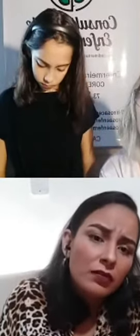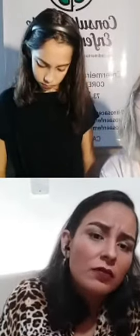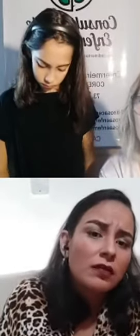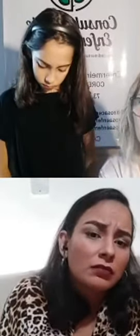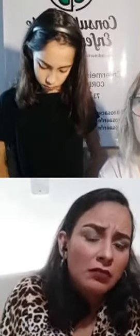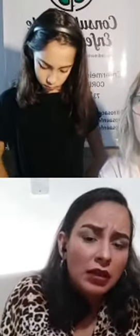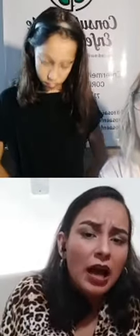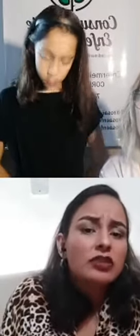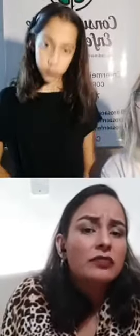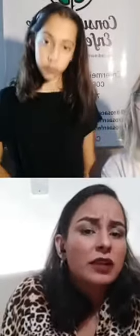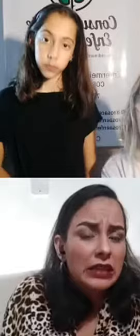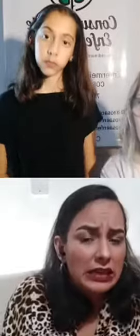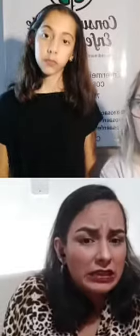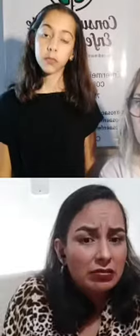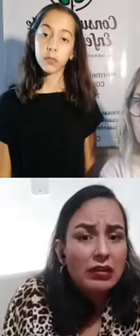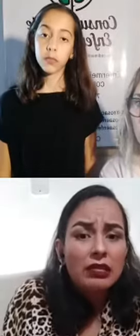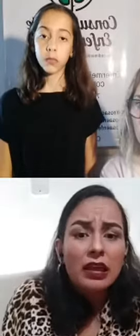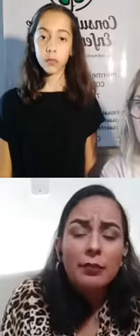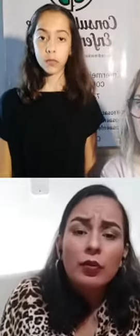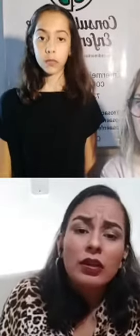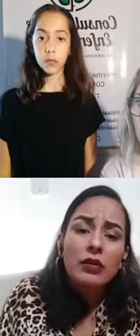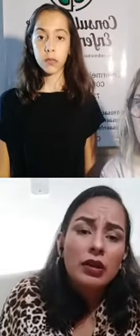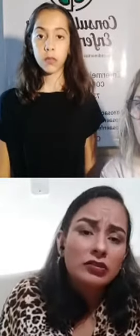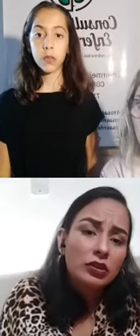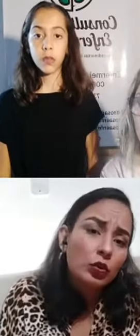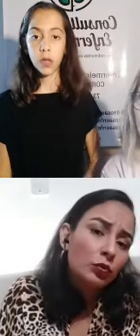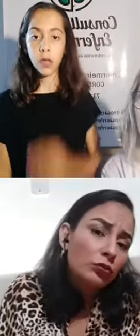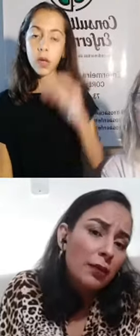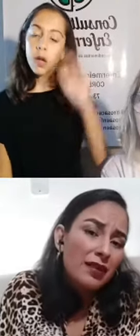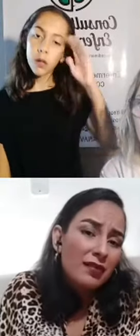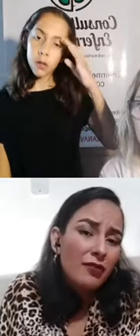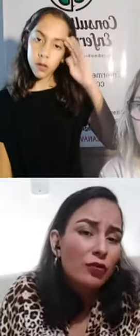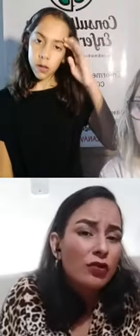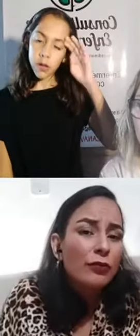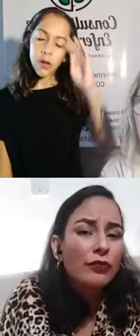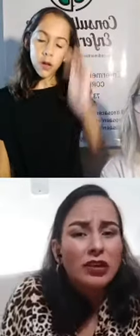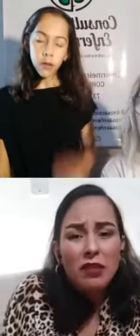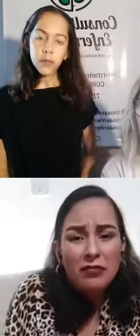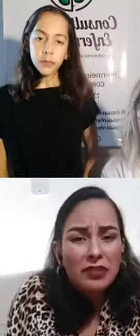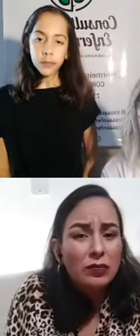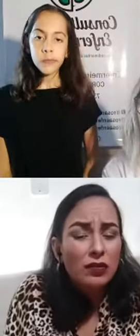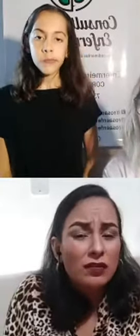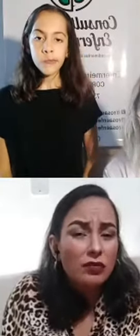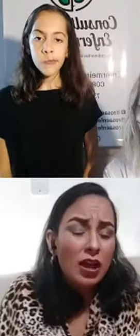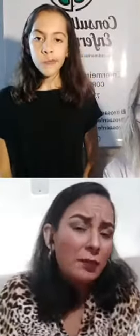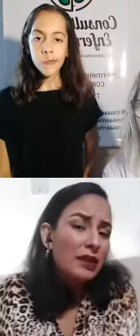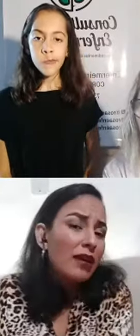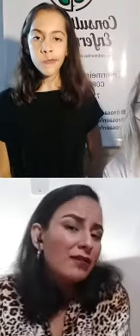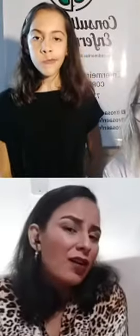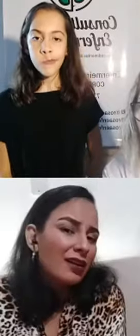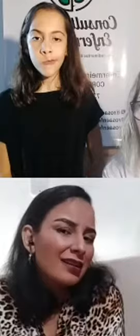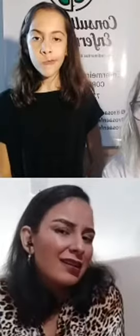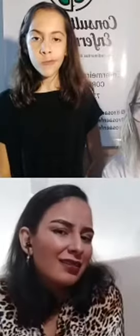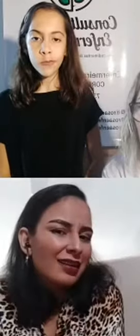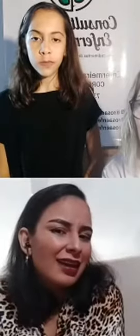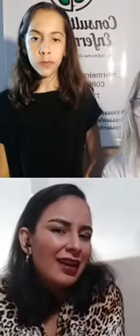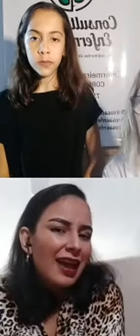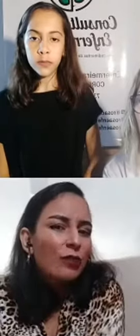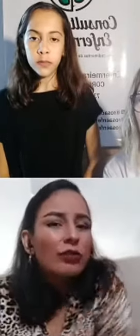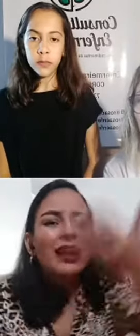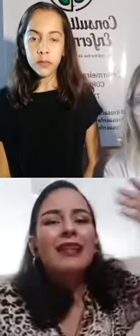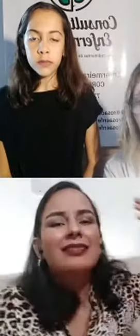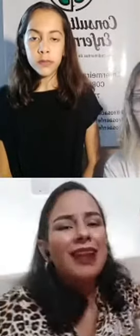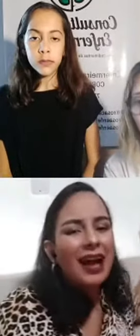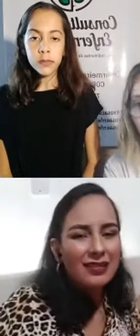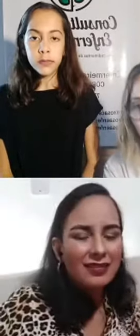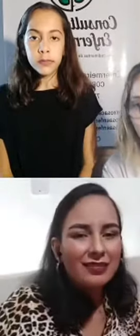evasão, sim. A gente vai ter que entender, porque eu acho que todo mundo quer preservar o seu filho, a vida dos seus, porque não é só a criança, né? É o